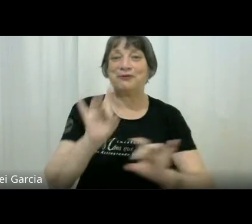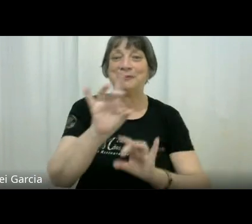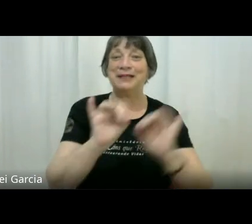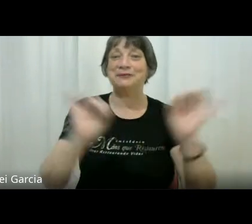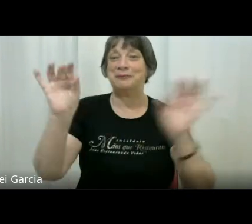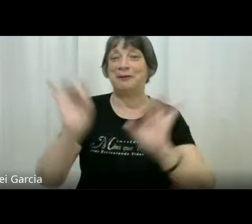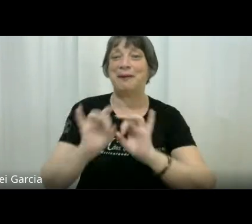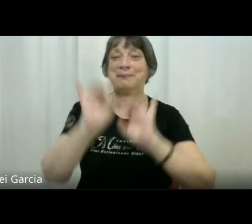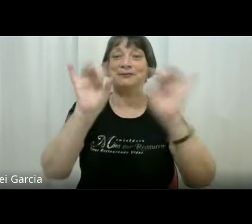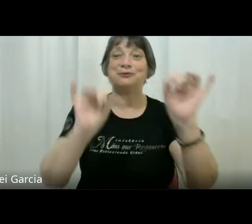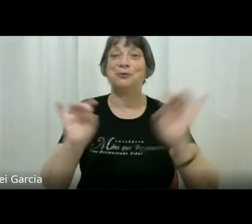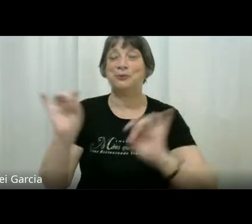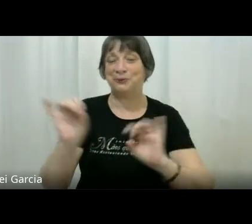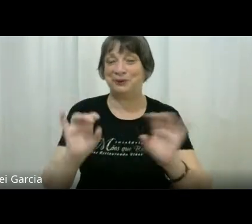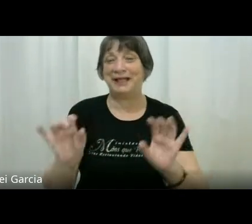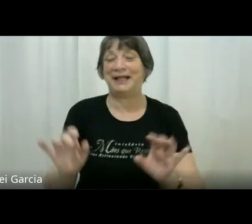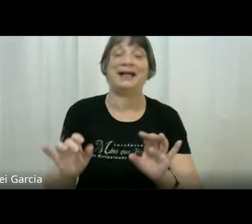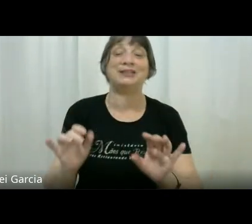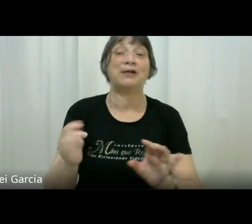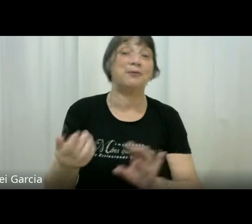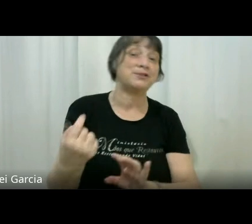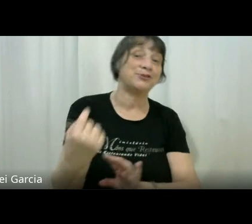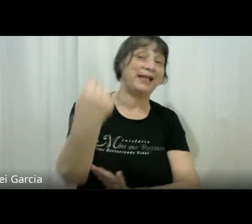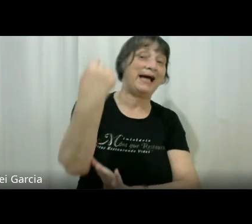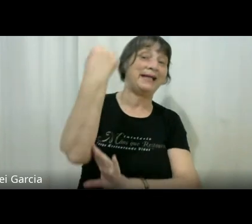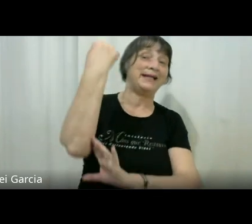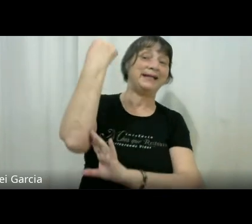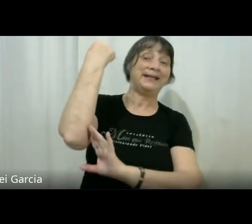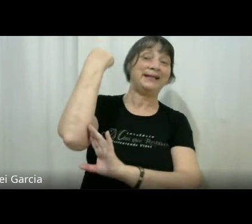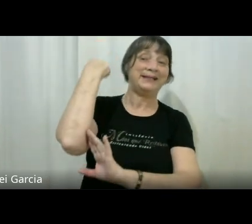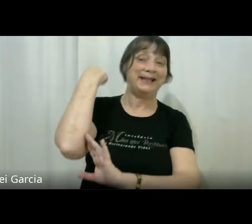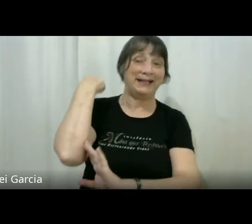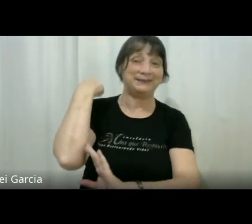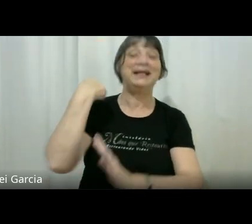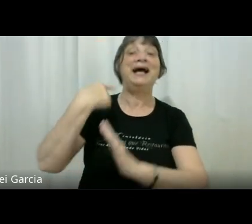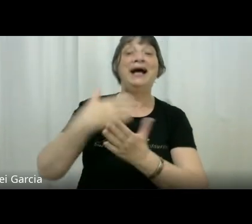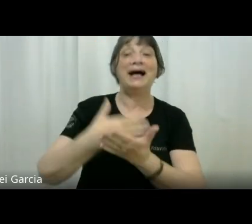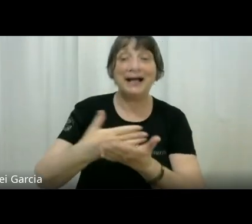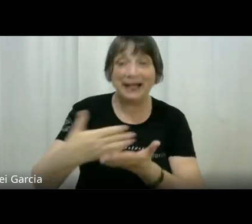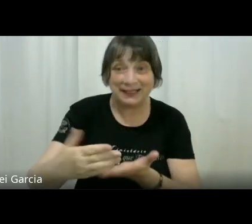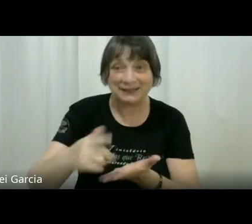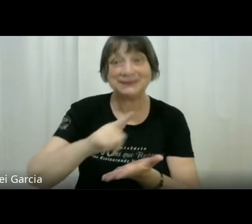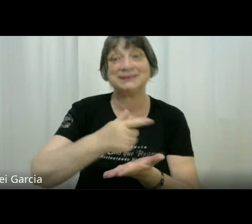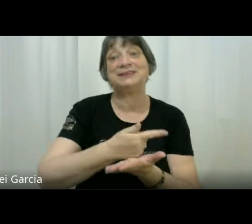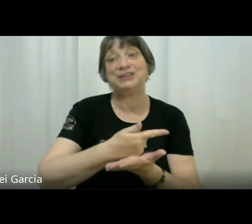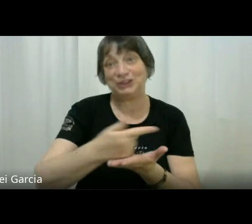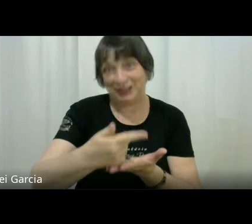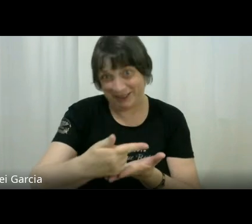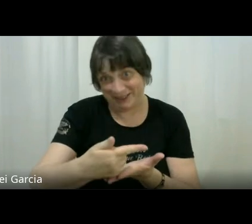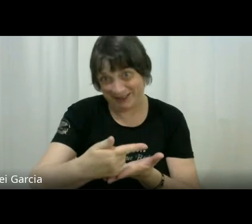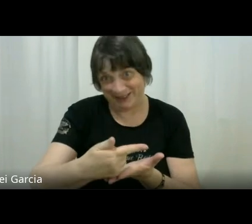ela foi dando uma pintura, ela já começou lá da eternidade, antes